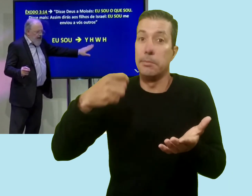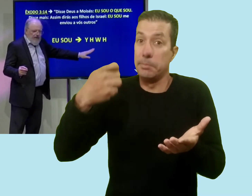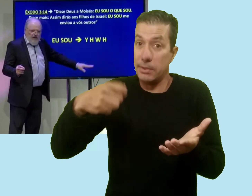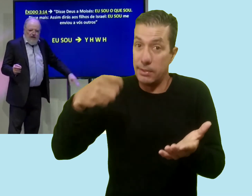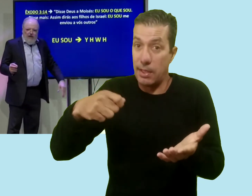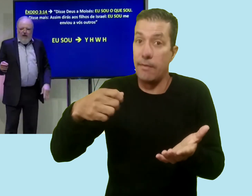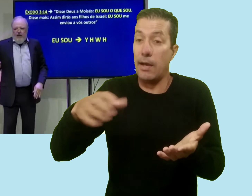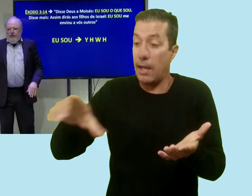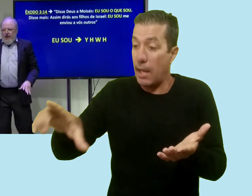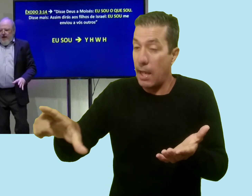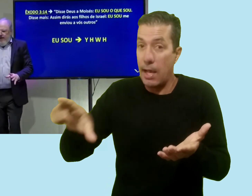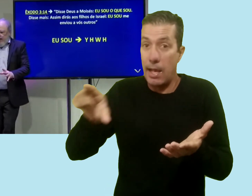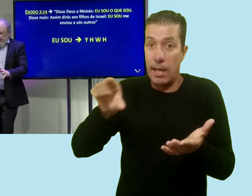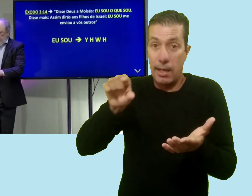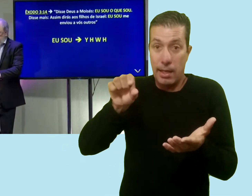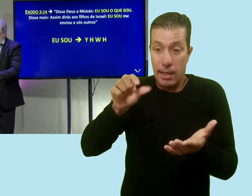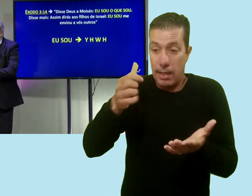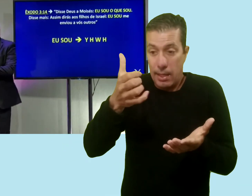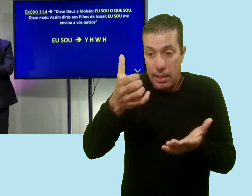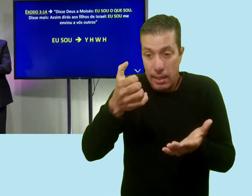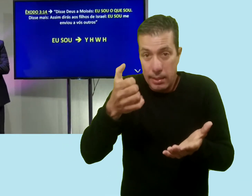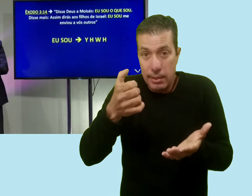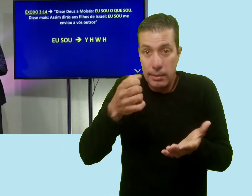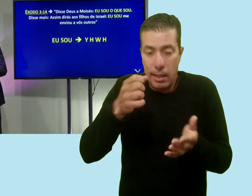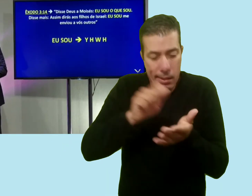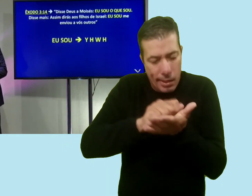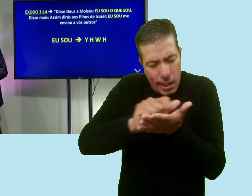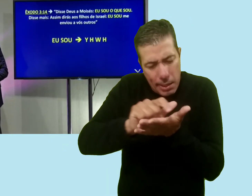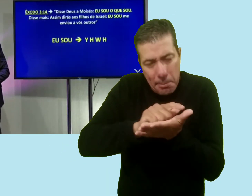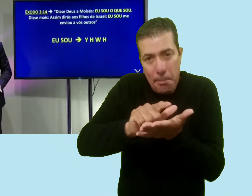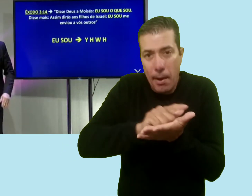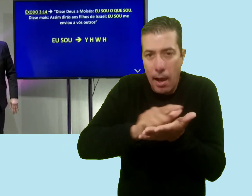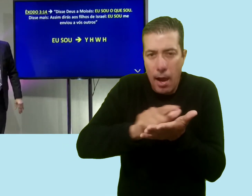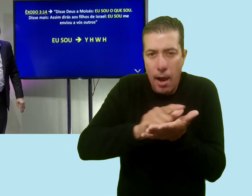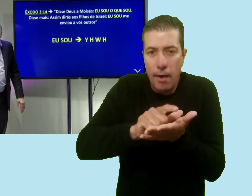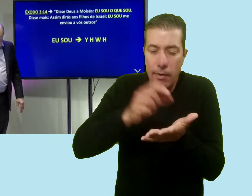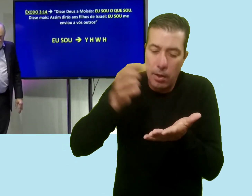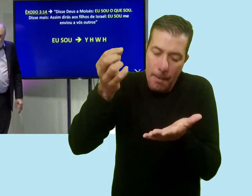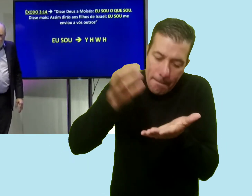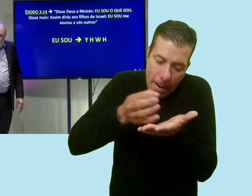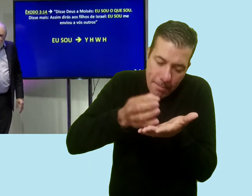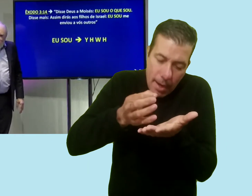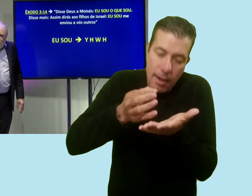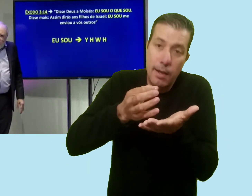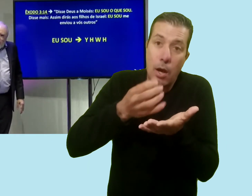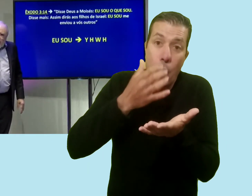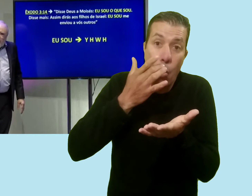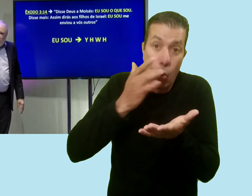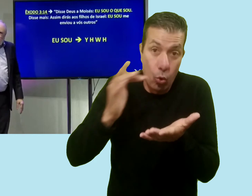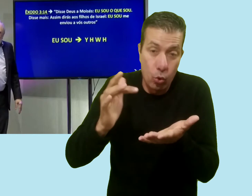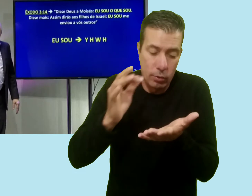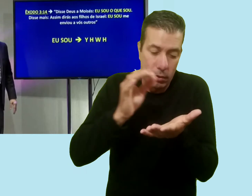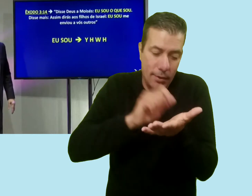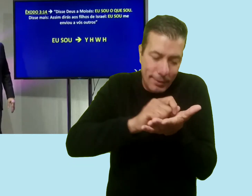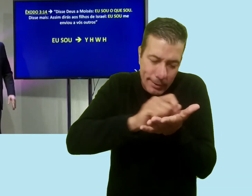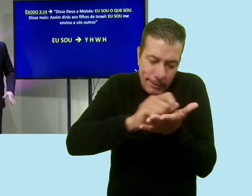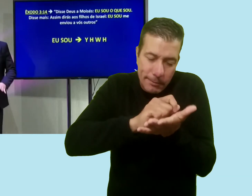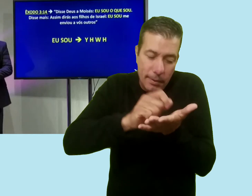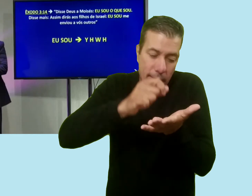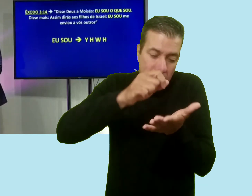nesta palavra, ele pegava a caneta, limpava a caneta, punha tinta, caprichava no